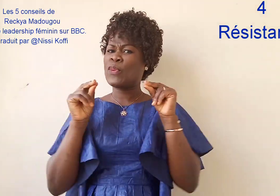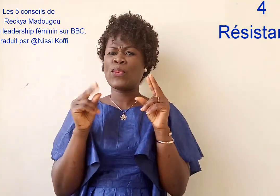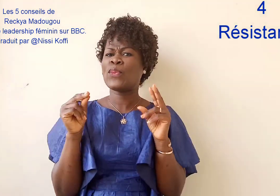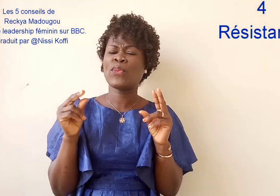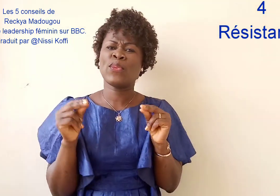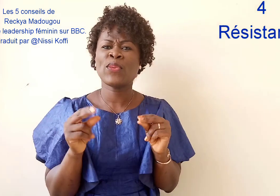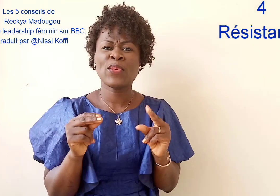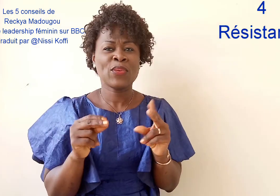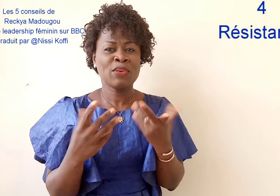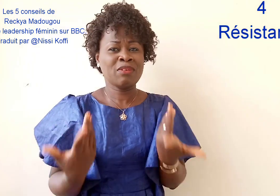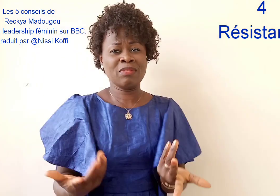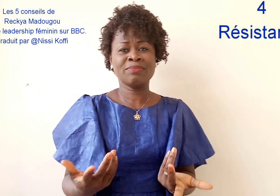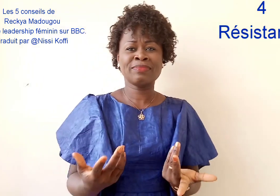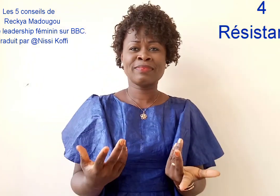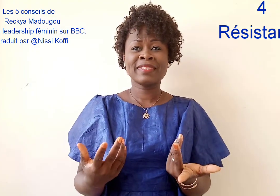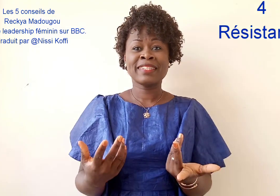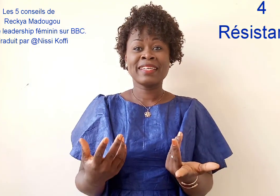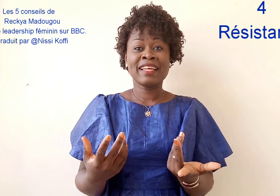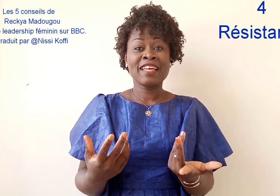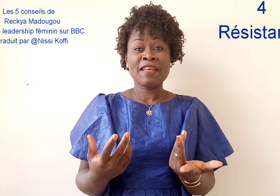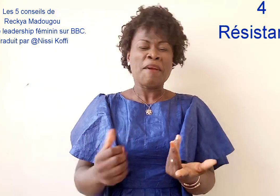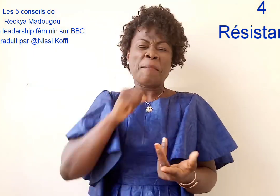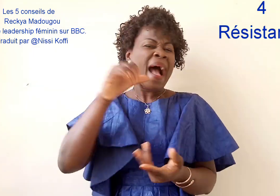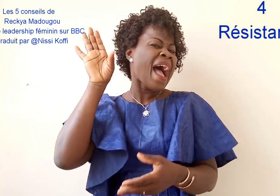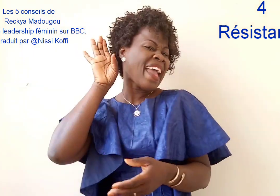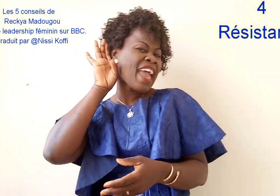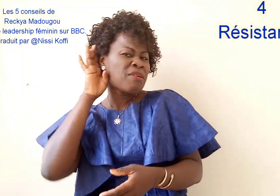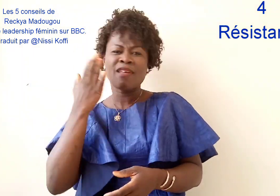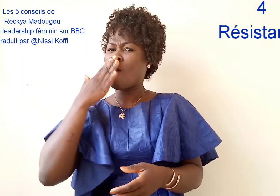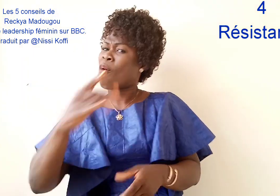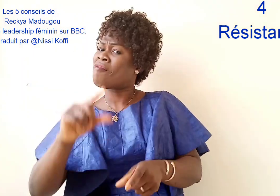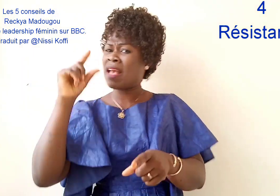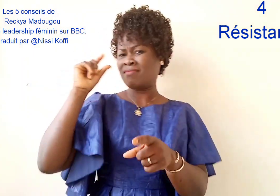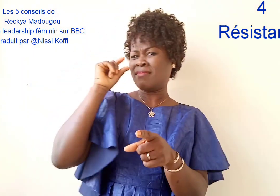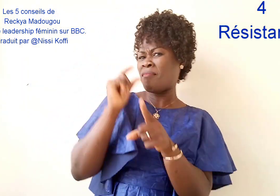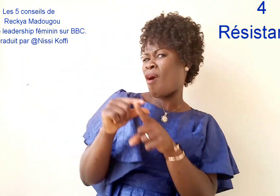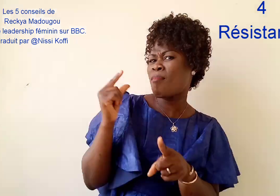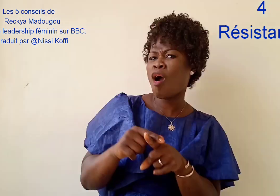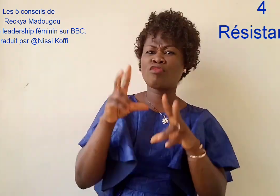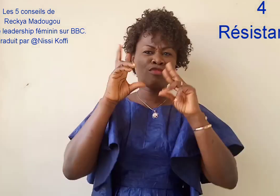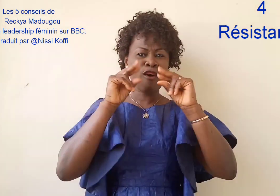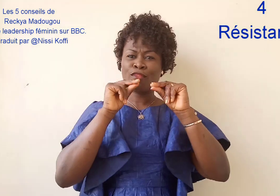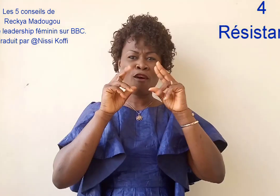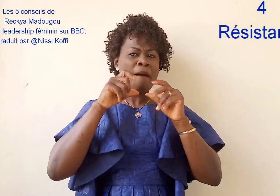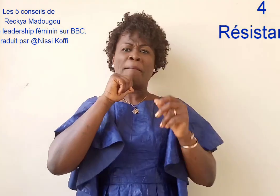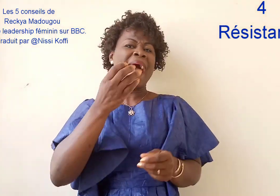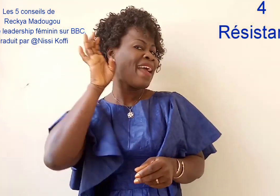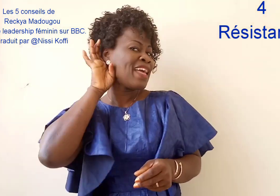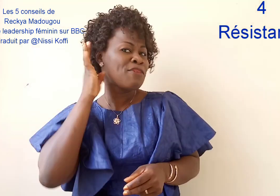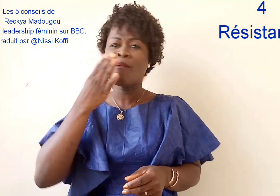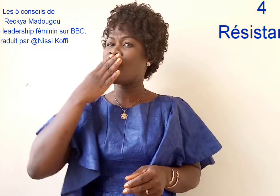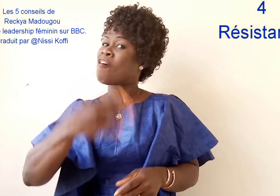que parfois vous regarderez dans la glace, vous allez dire mais écoutez, je ne suis pas celle qu'on veut faire passer